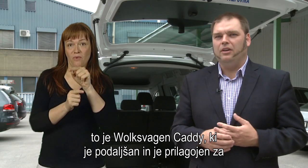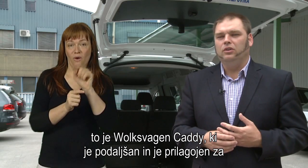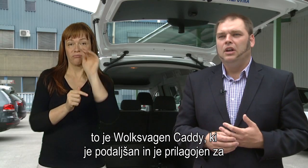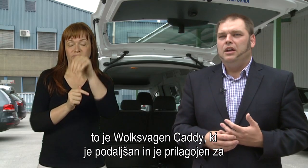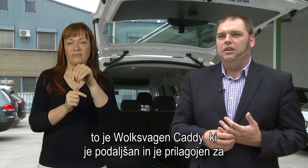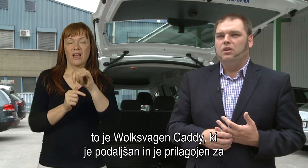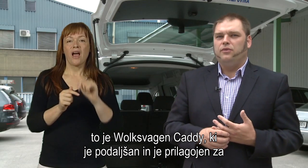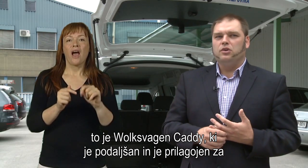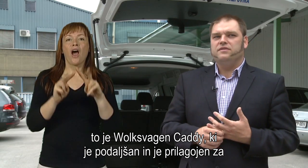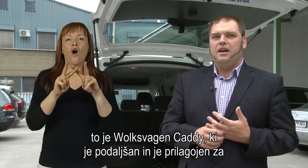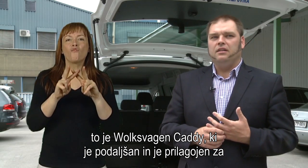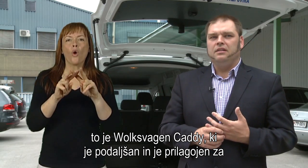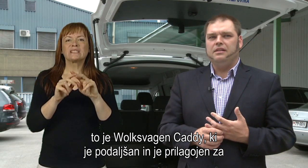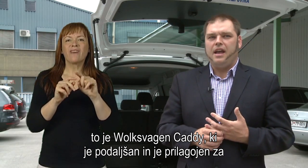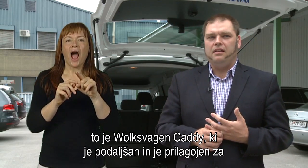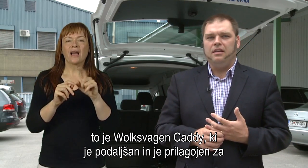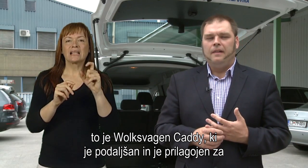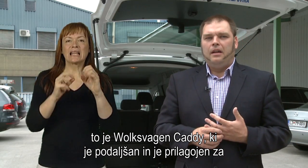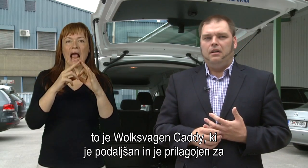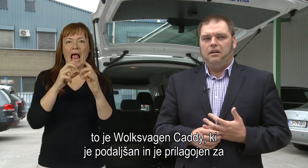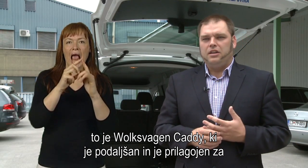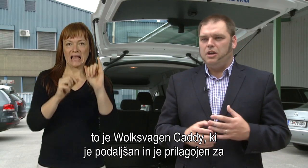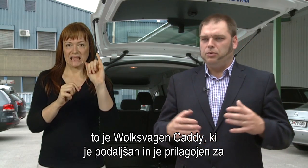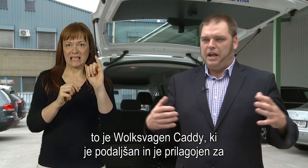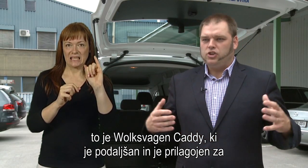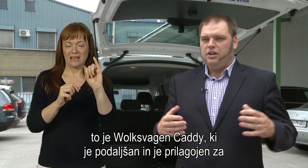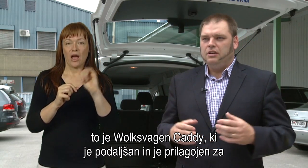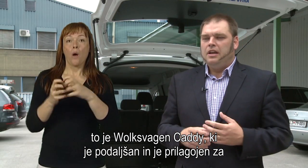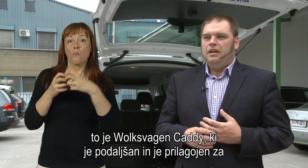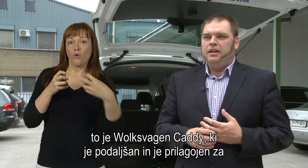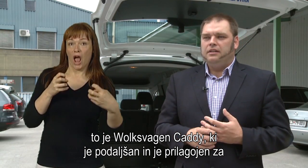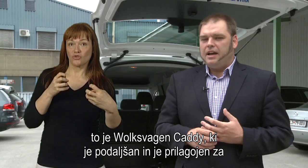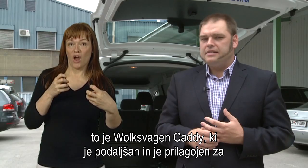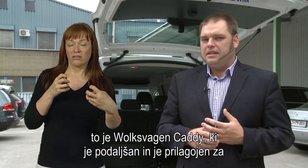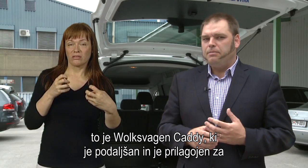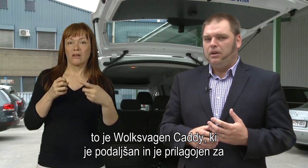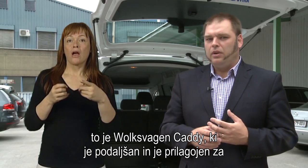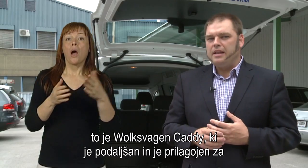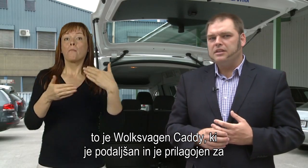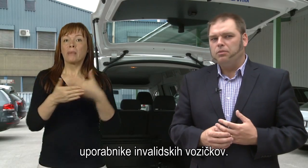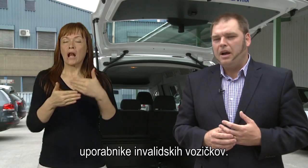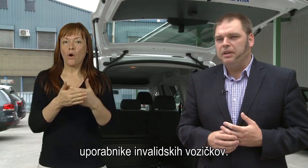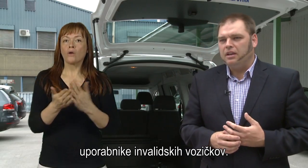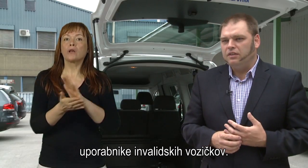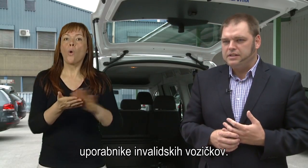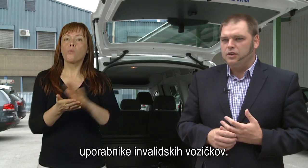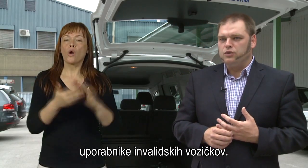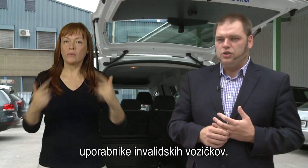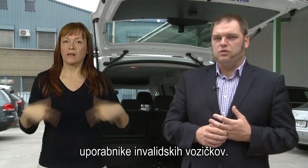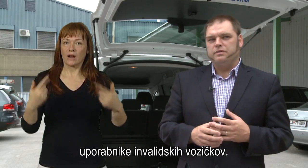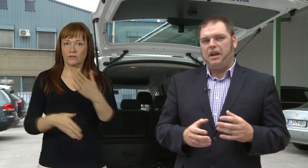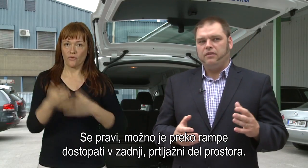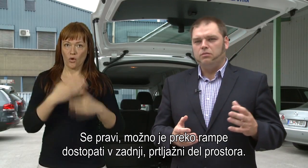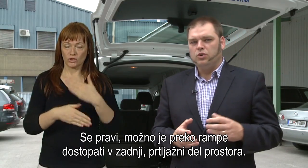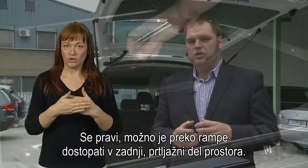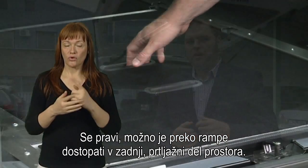za mano, in to je Volkswagen Caddy, ki je podaljšan. In ta je sedaj prilagojen za uporabnike invalidskih